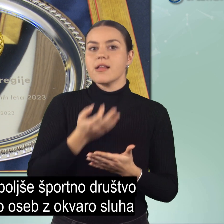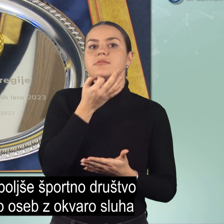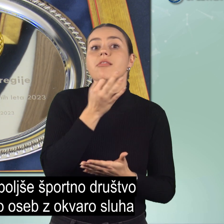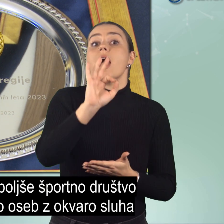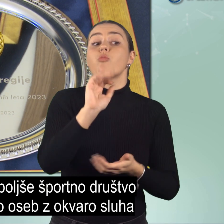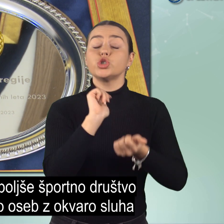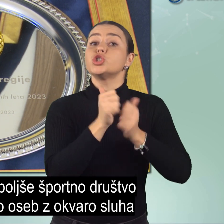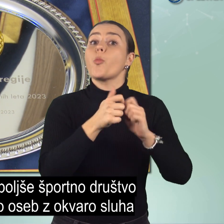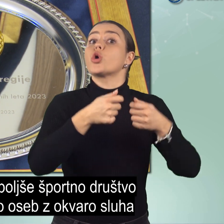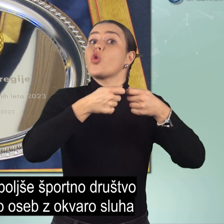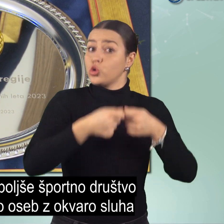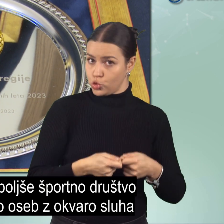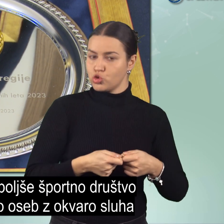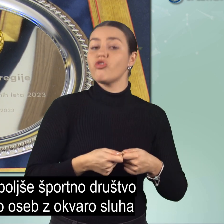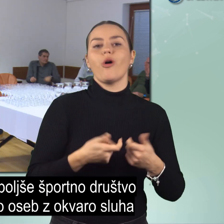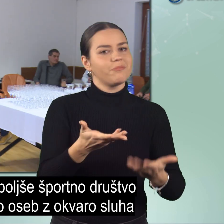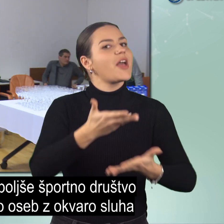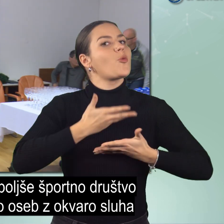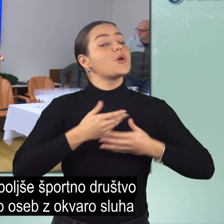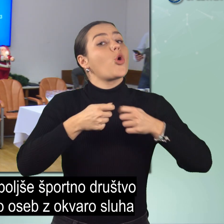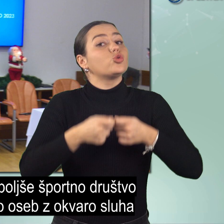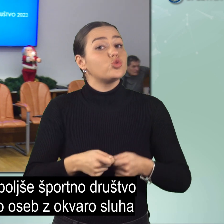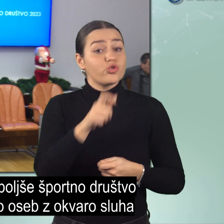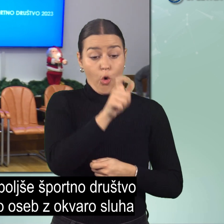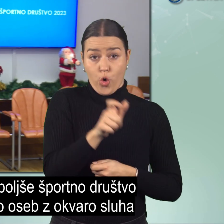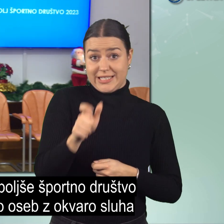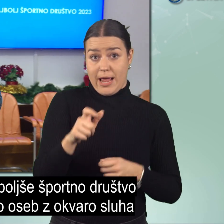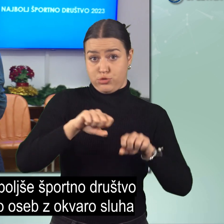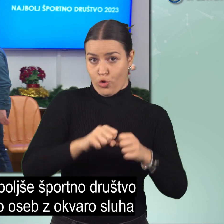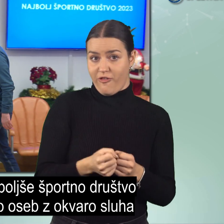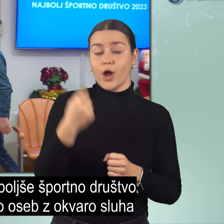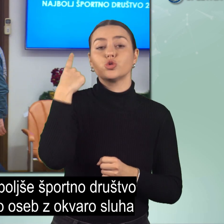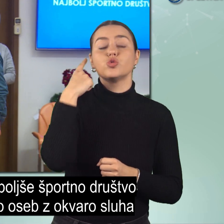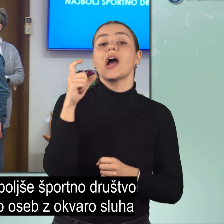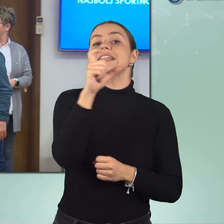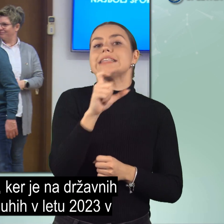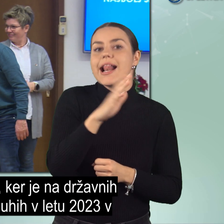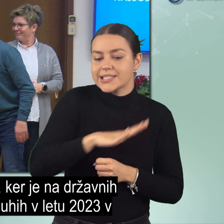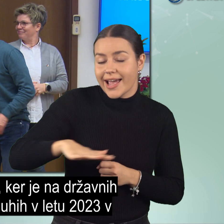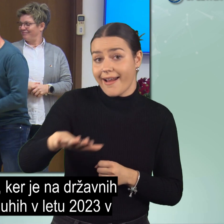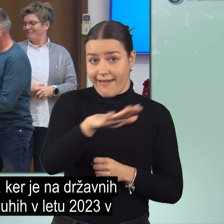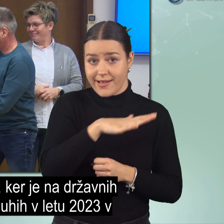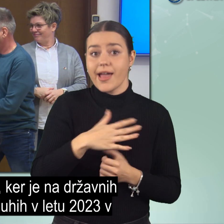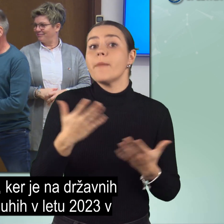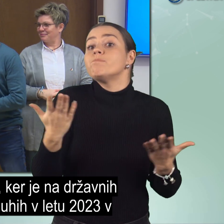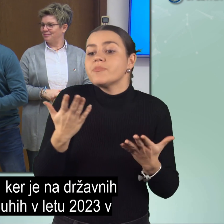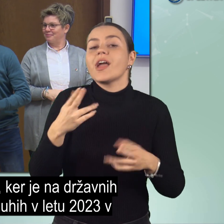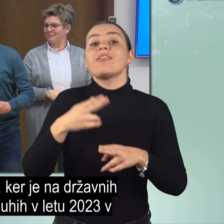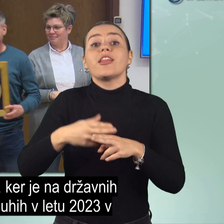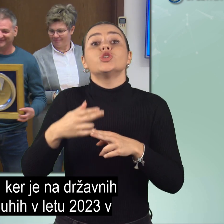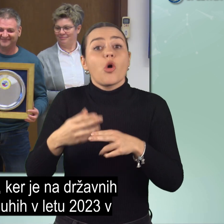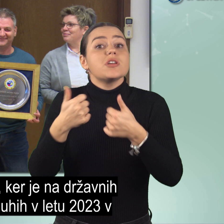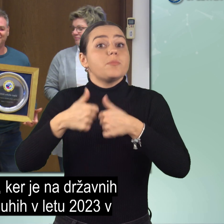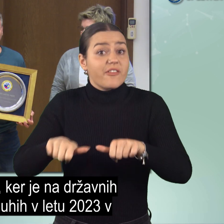Priznanje za najboljše športno društvo je dobilo Društvo oseb z okvaro sluha Celjske regije, ker je na